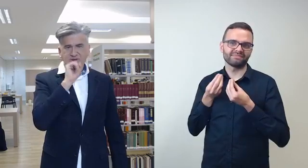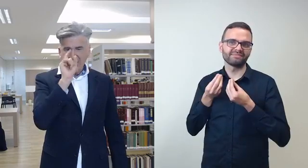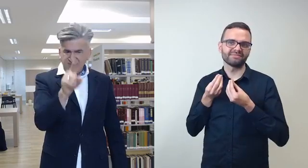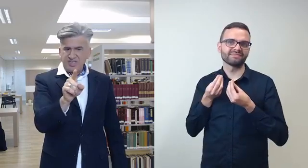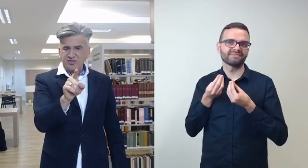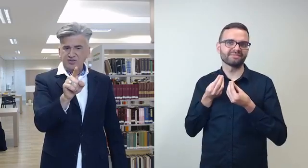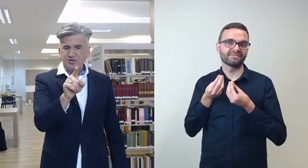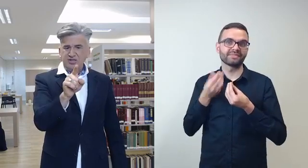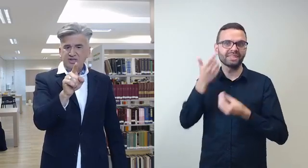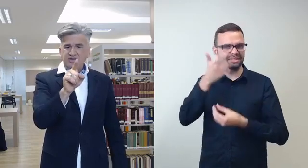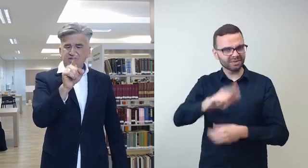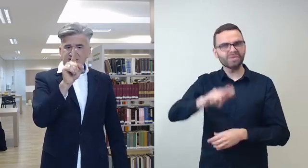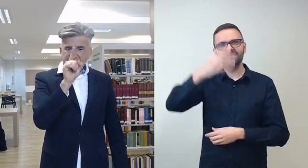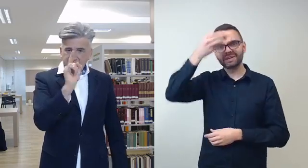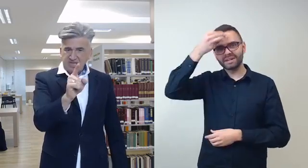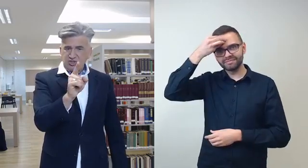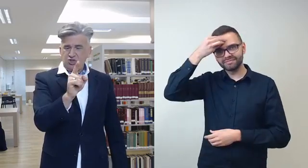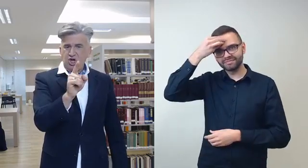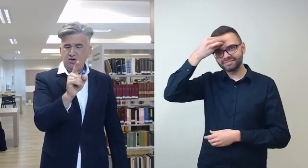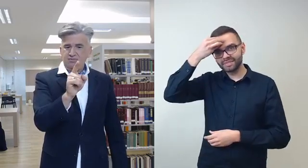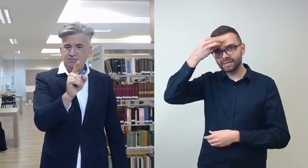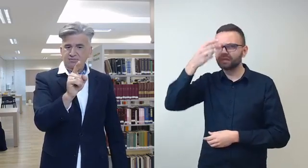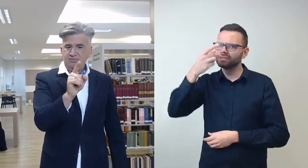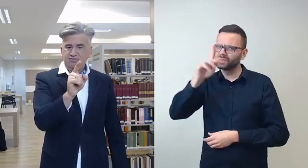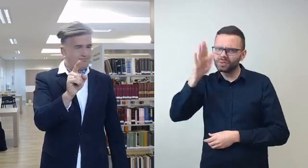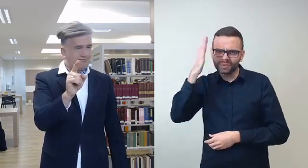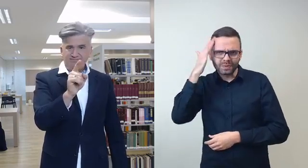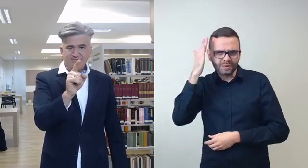Então, grave isso. Saber só,